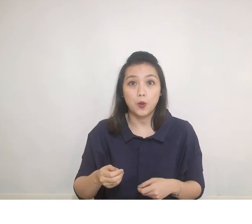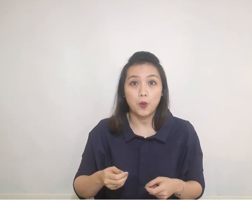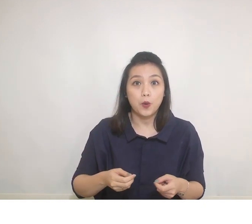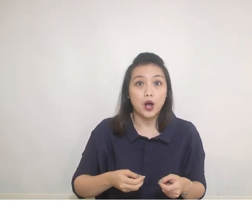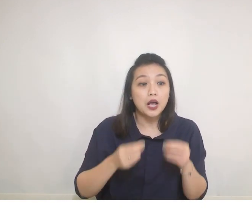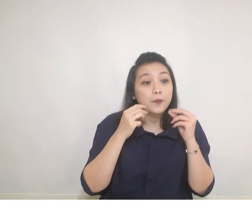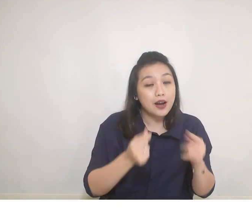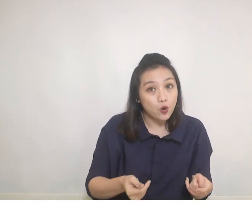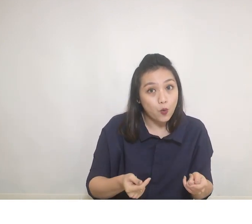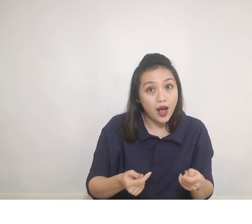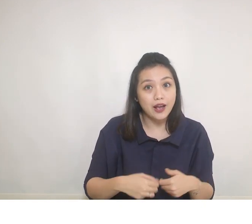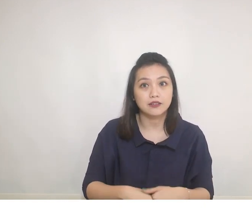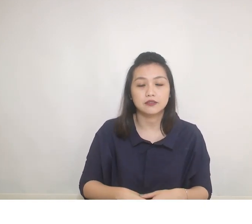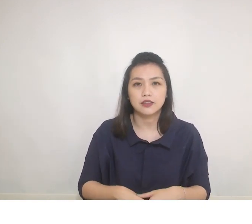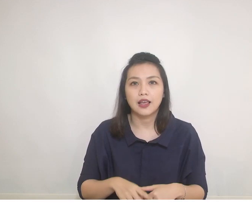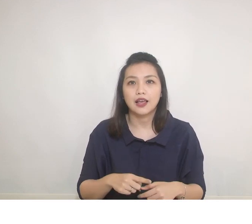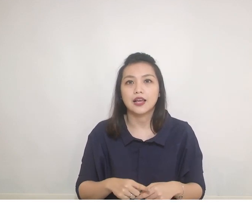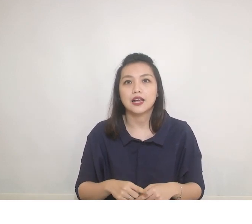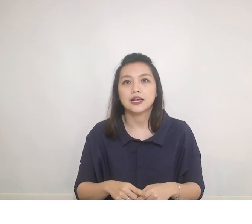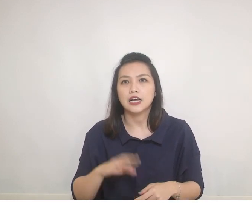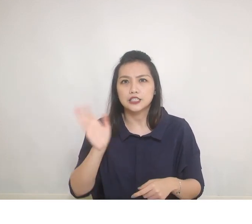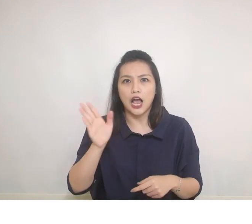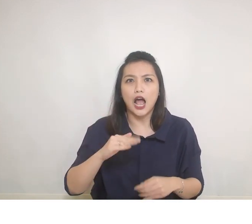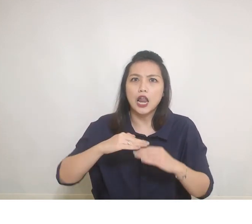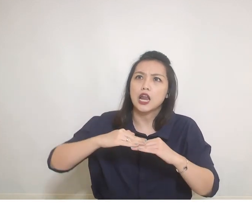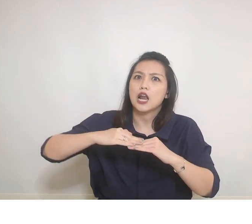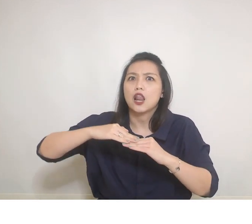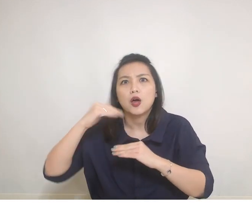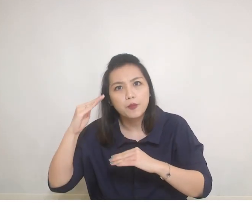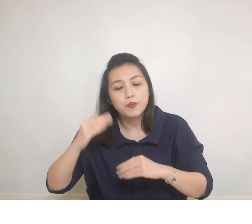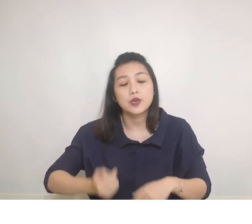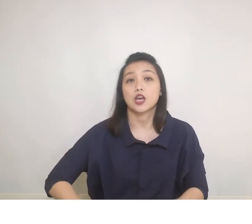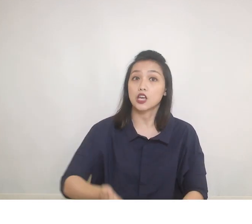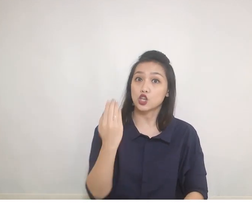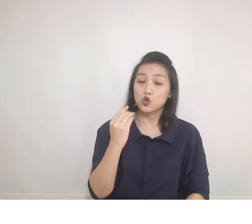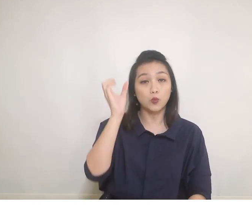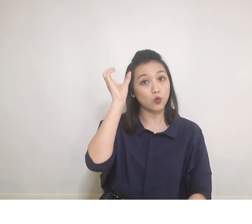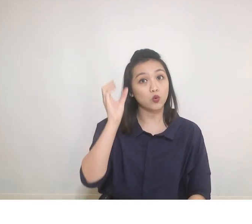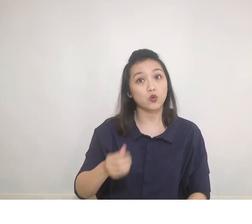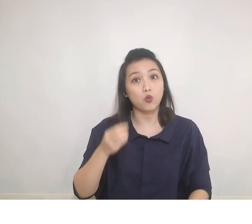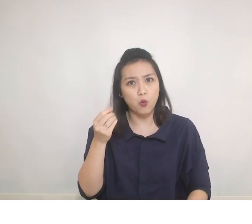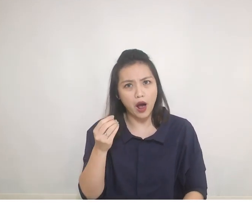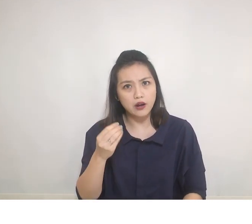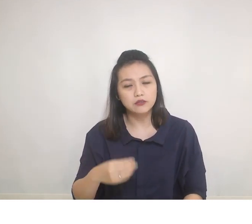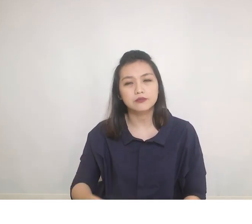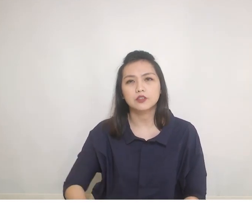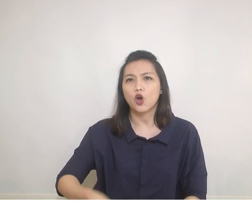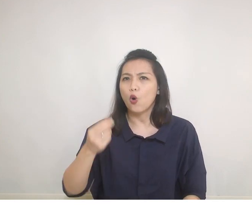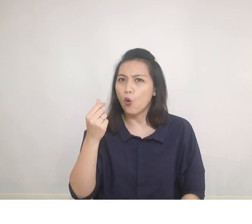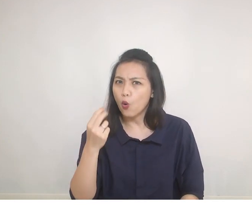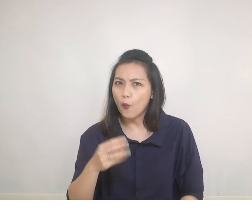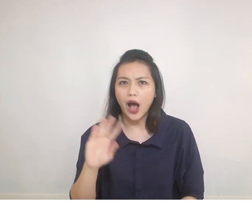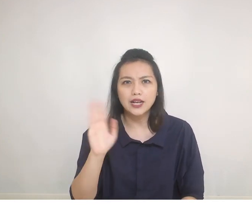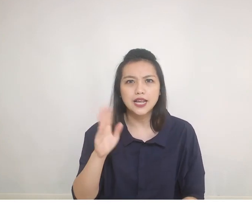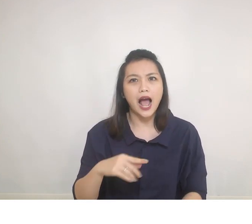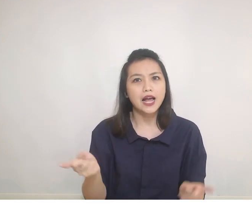yang lebih parah adalah hidup untuk uang. Kalau hidup untuk uang, berarti uang itu sepertinya yang menjadi tuan. Menjadi tuan di atas